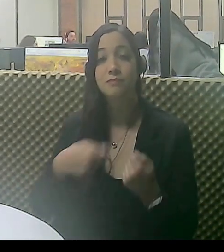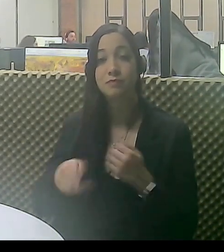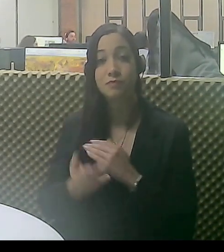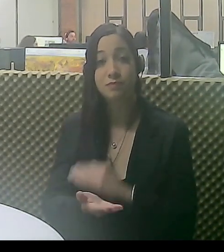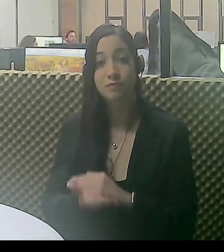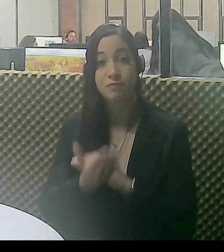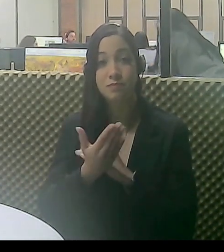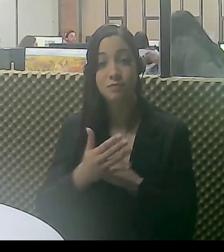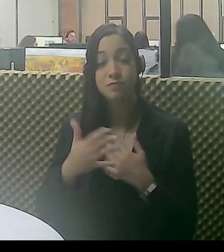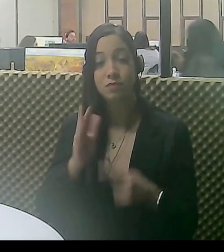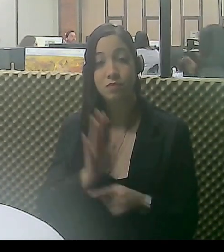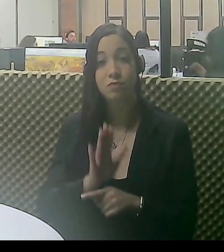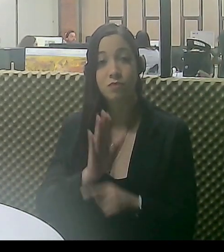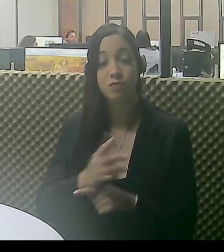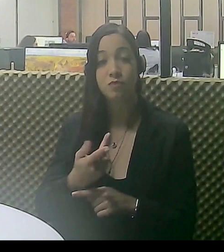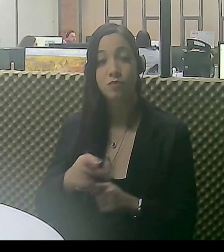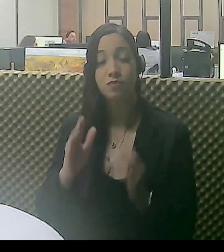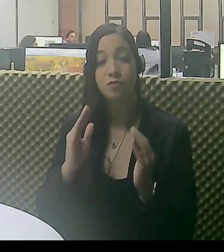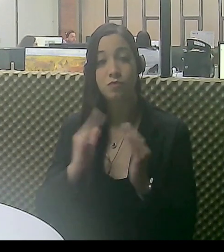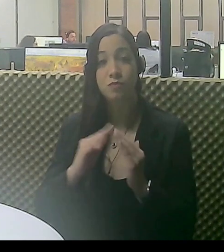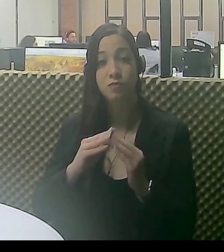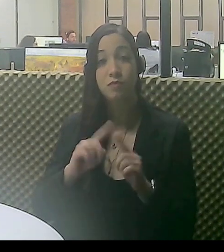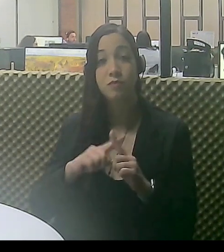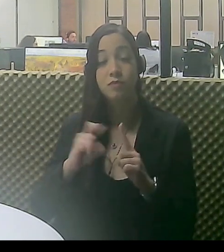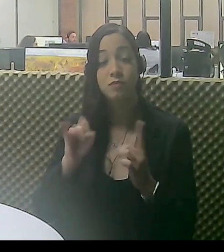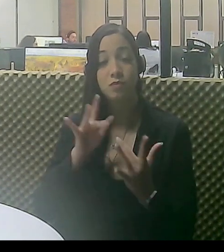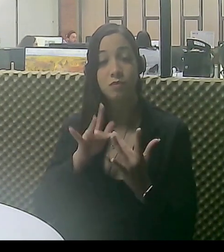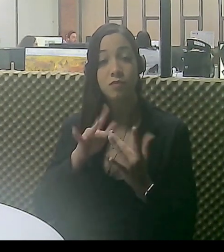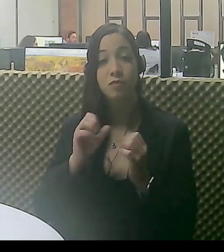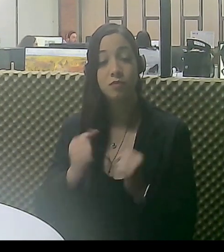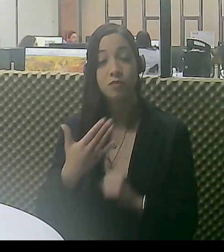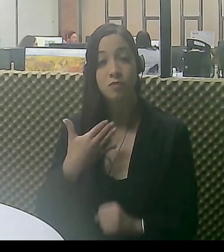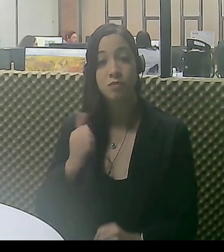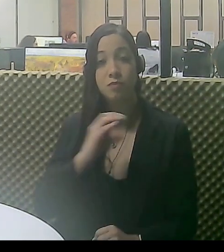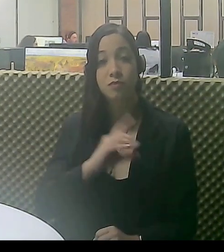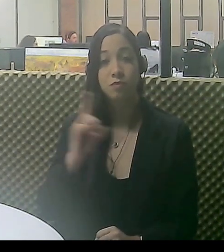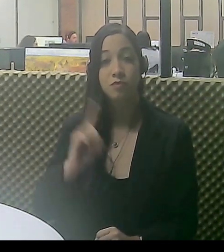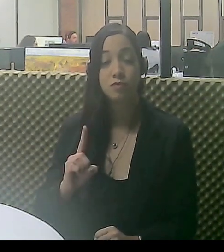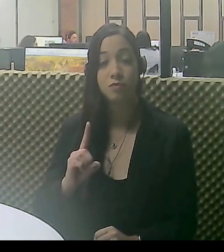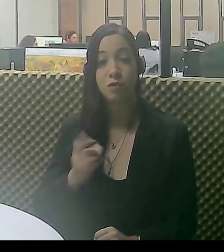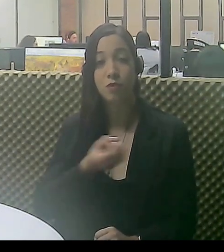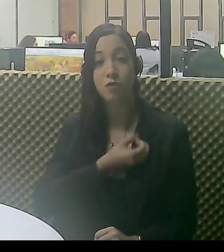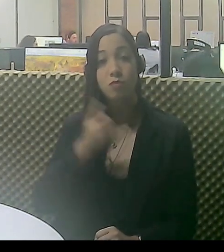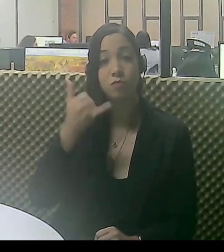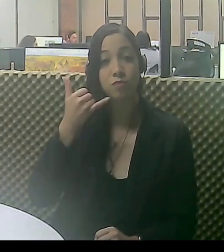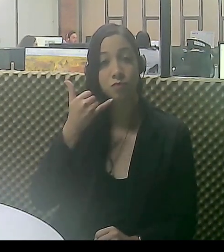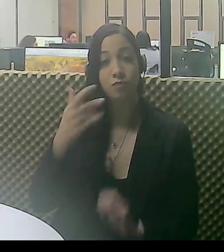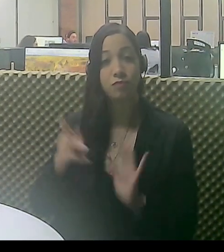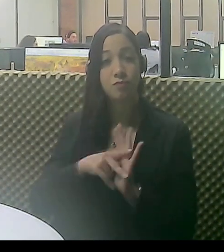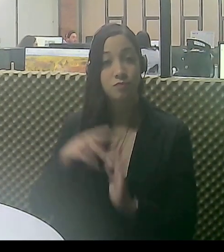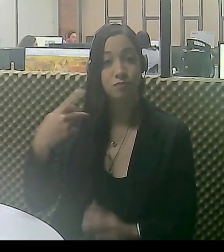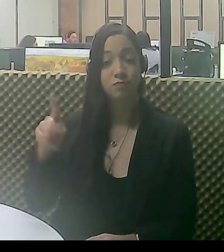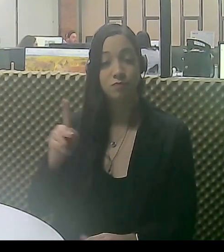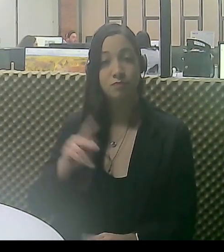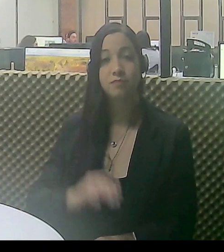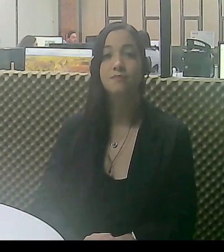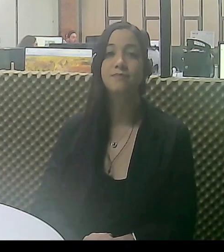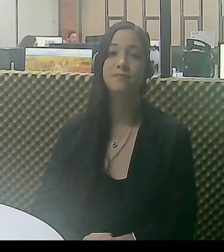ajuda. Então cuida bem do seu quintal, mas se precisar, pode entrar em contato com a CCZ nesse número de telefone que está aparecendo em algum lugar aqui na